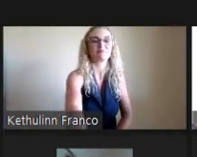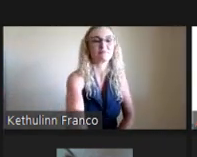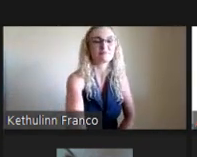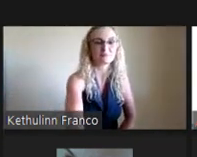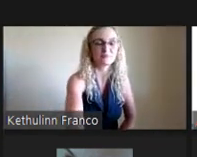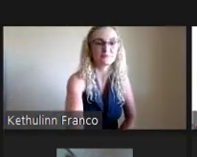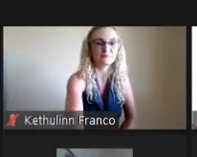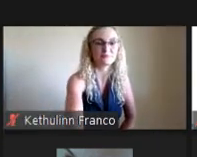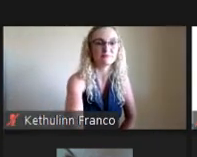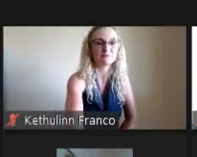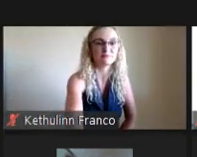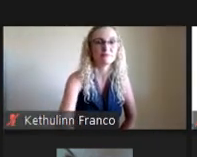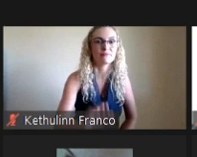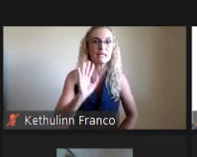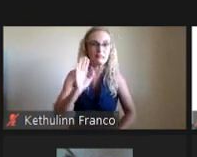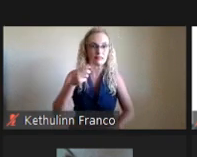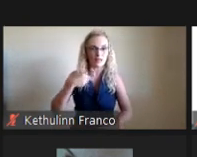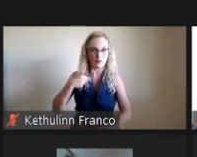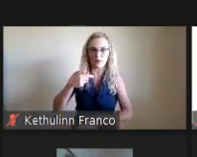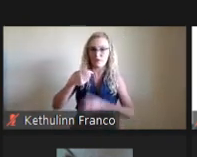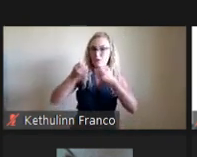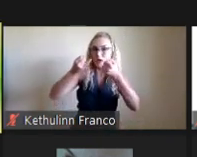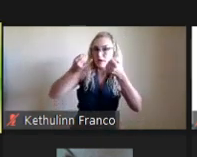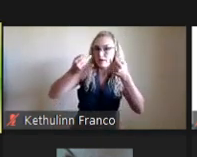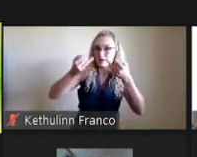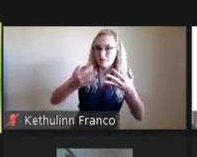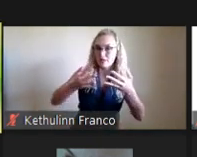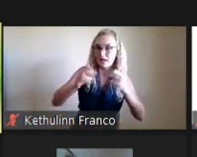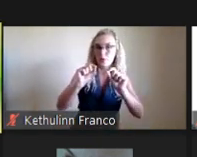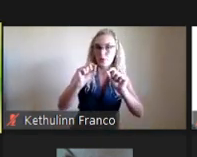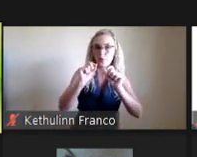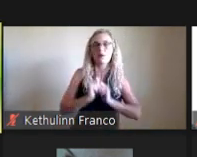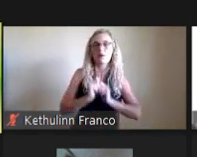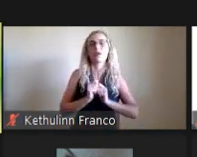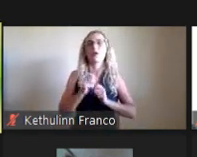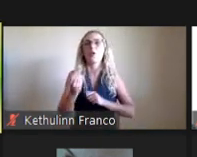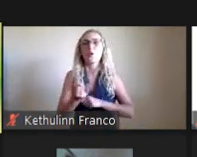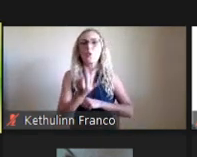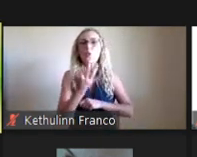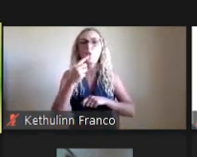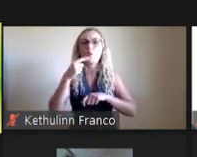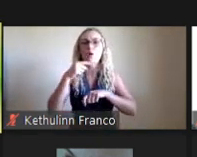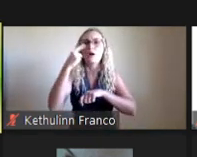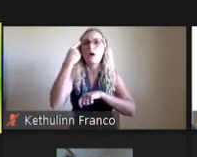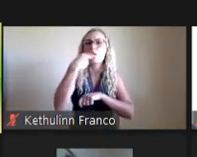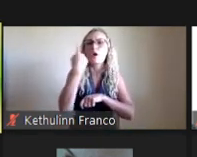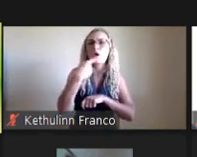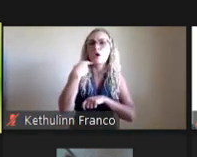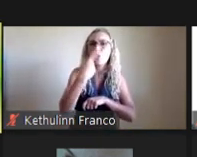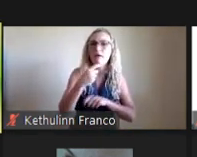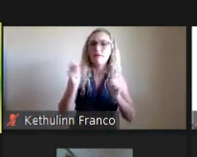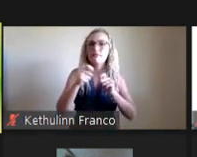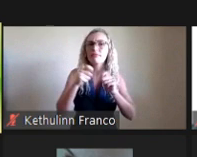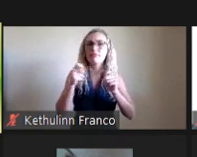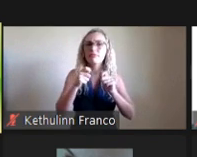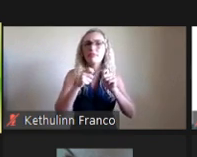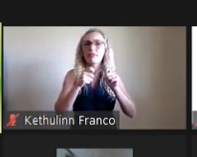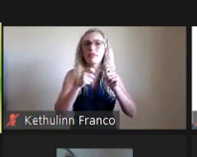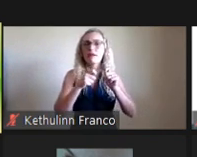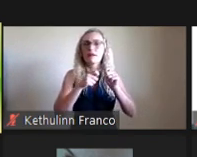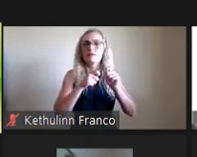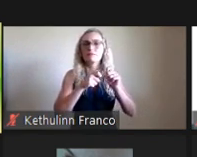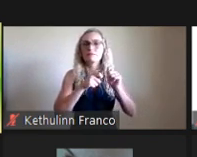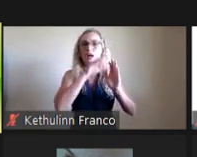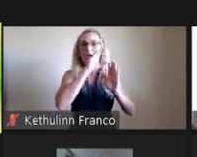Nós sabemos que há inúmeras instituições que ofertam ali a língua de sinais. Tem instituições que